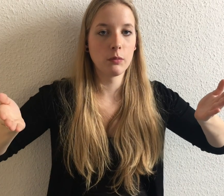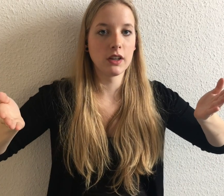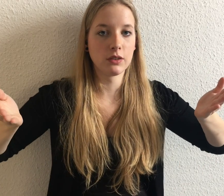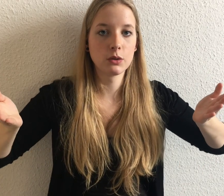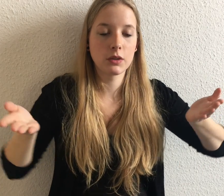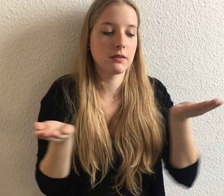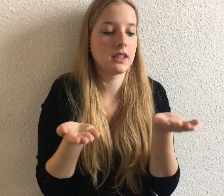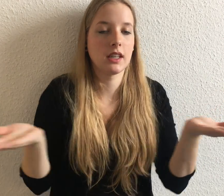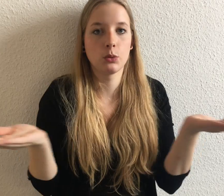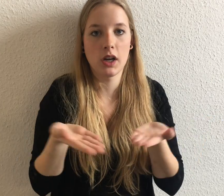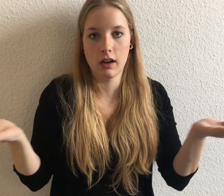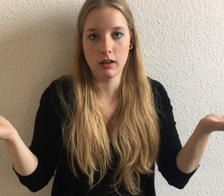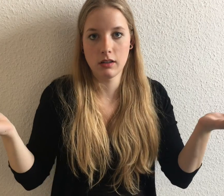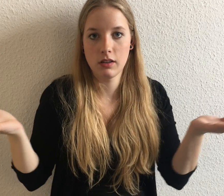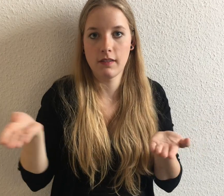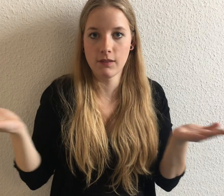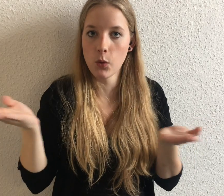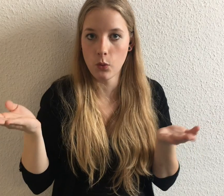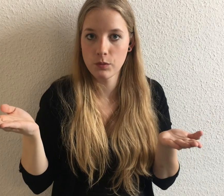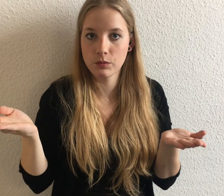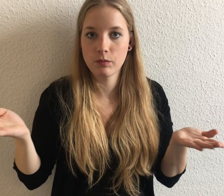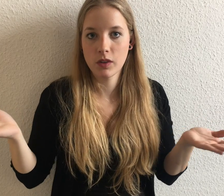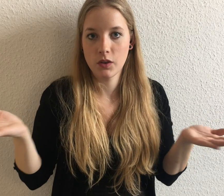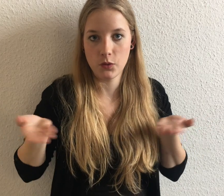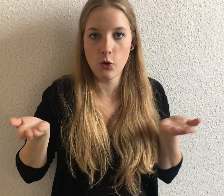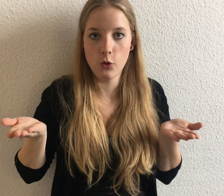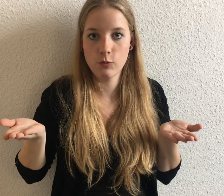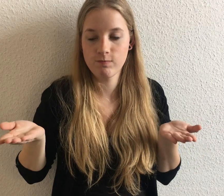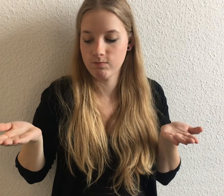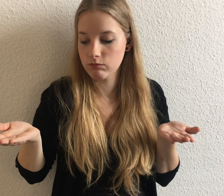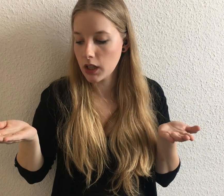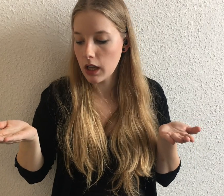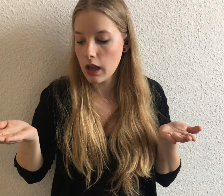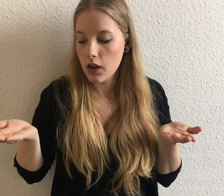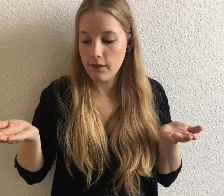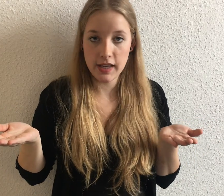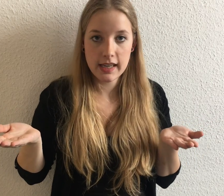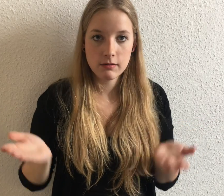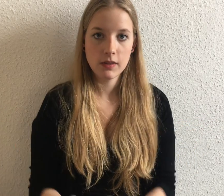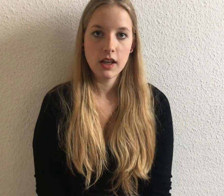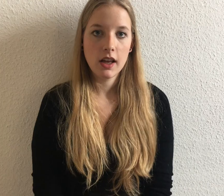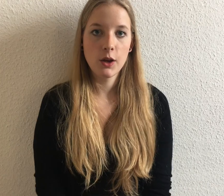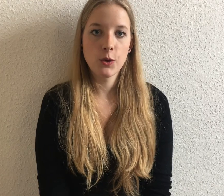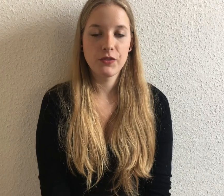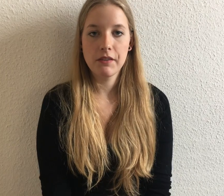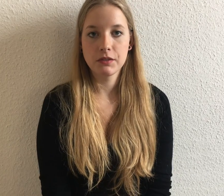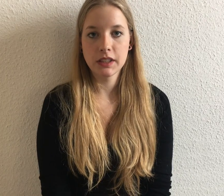bei wo machen wir das halt so gerade? Wo? Wo? Wer? Wer wird wie